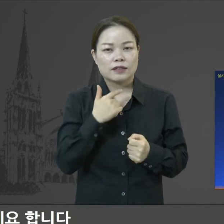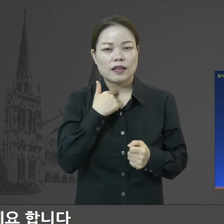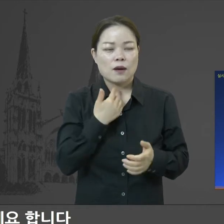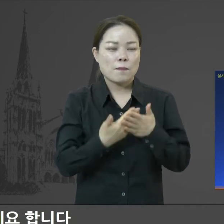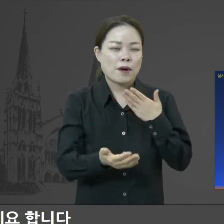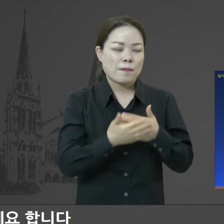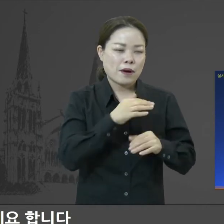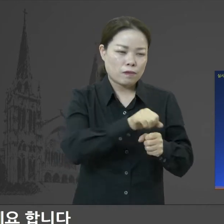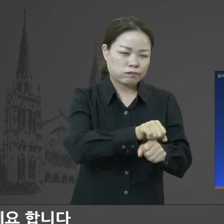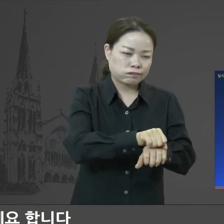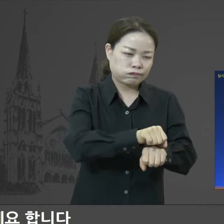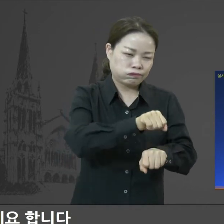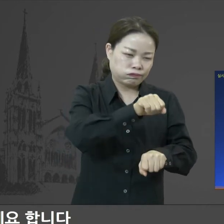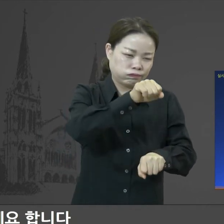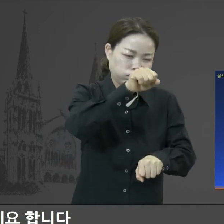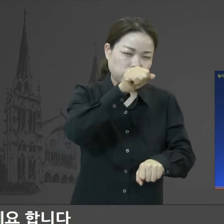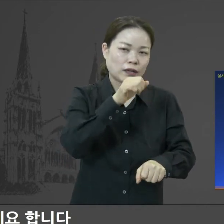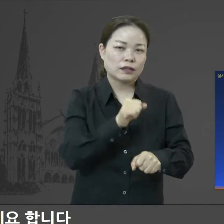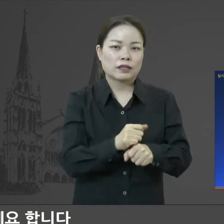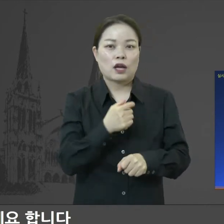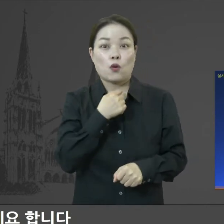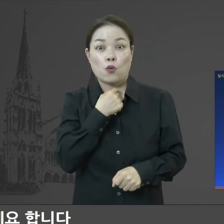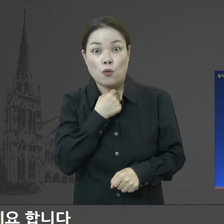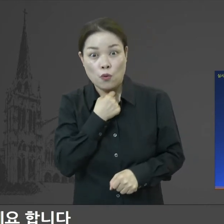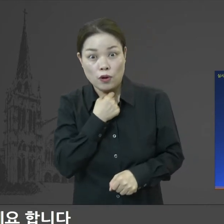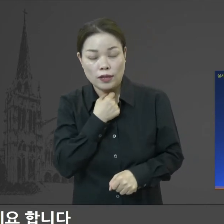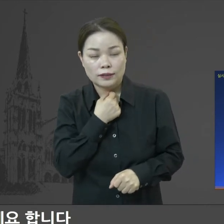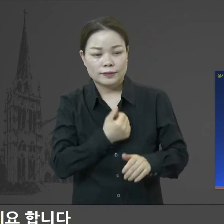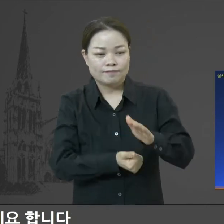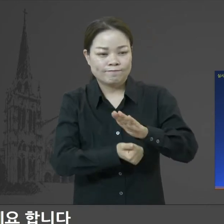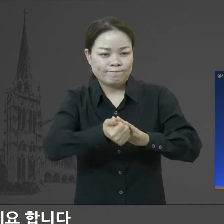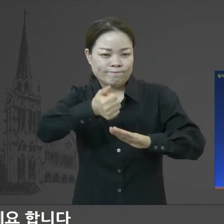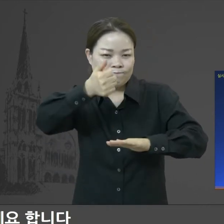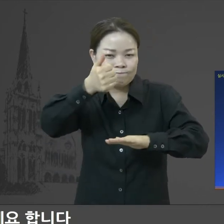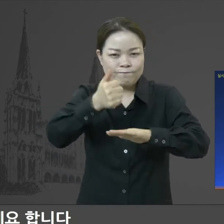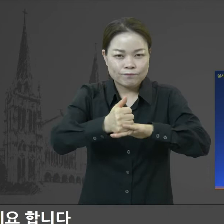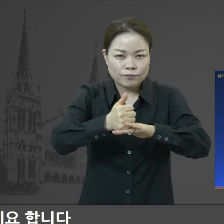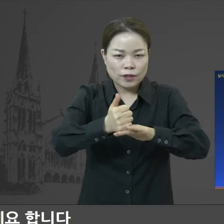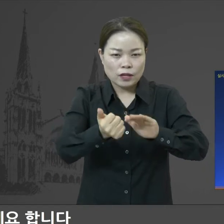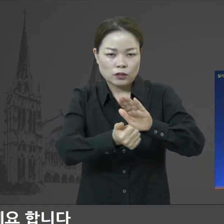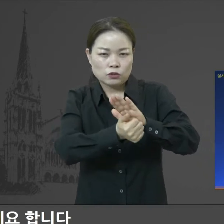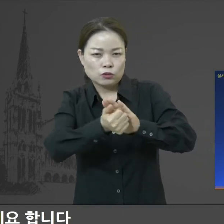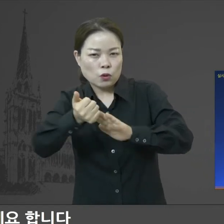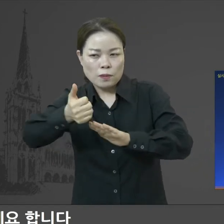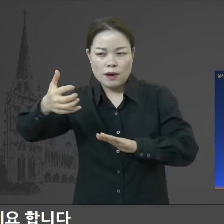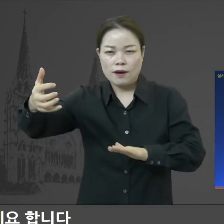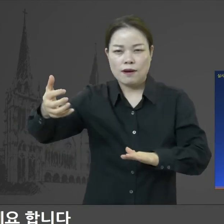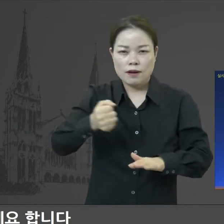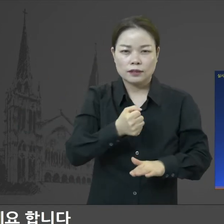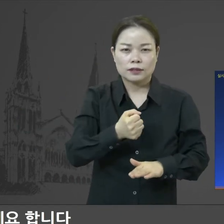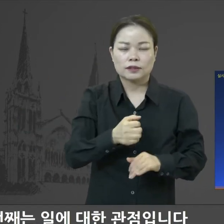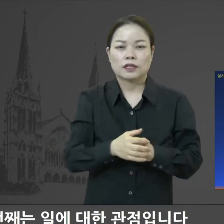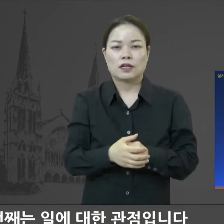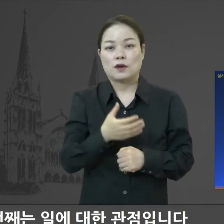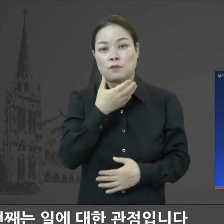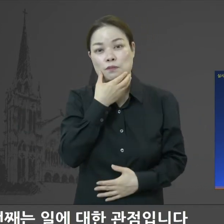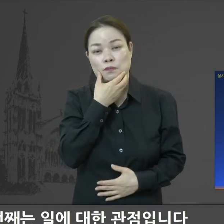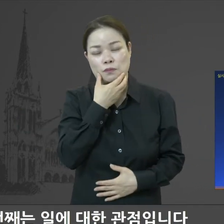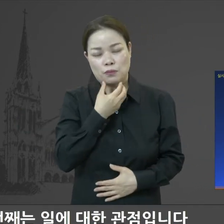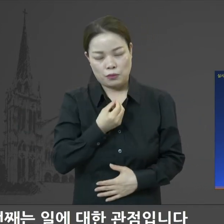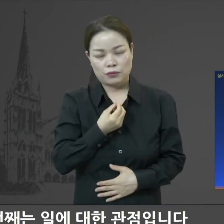거죠. 내가 바라는 것을 하게 되는 것, 내가 희망하는 것을 하게 되는 것, 이것을